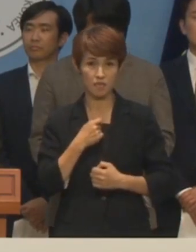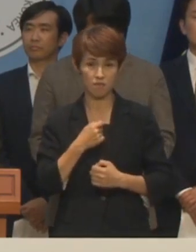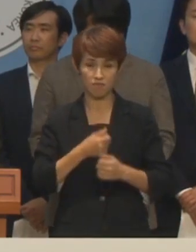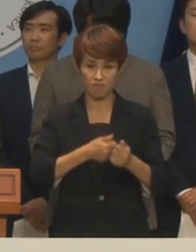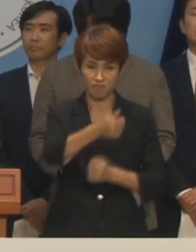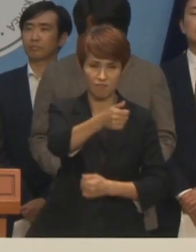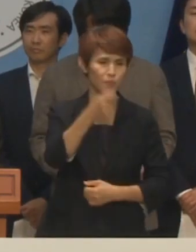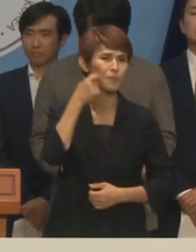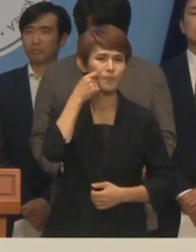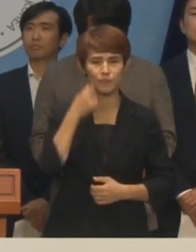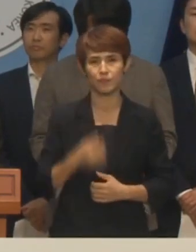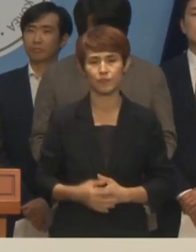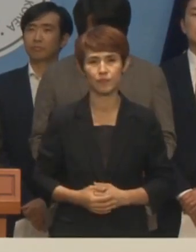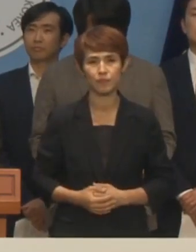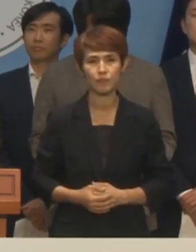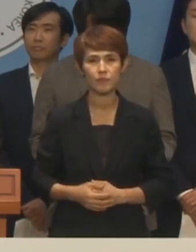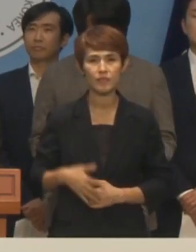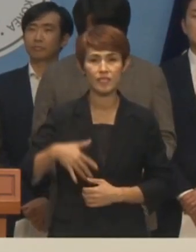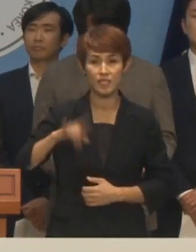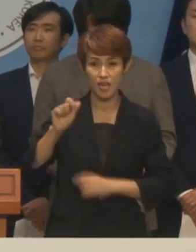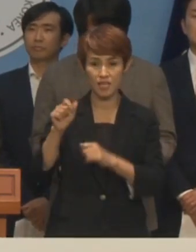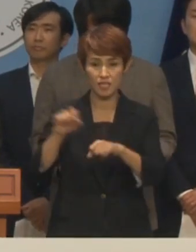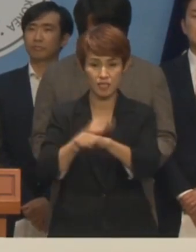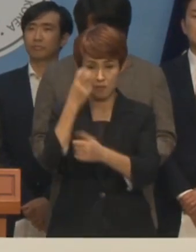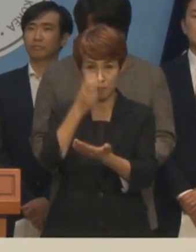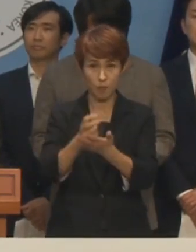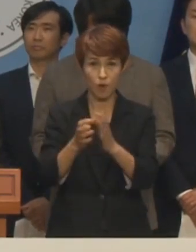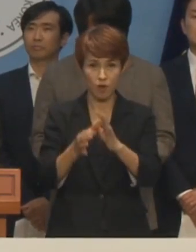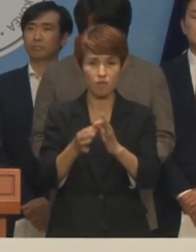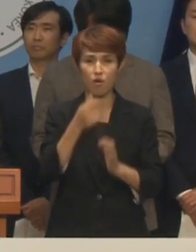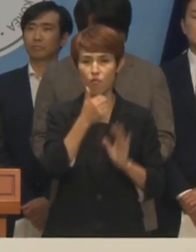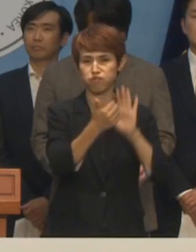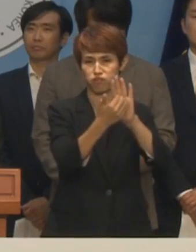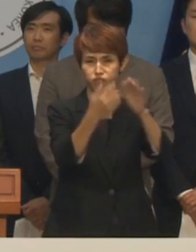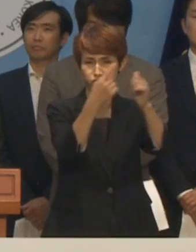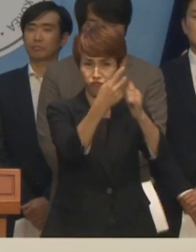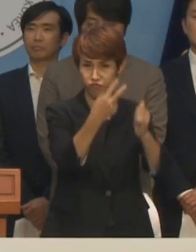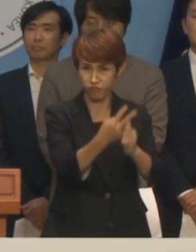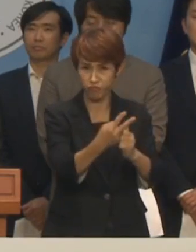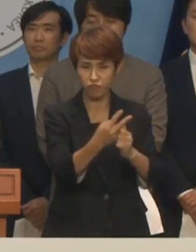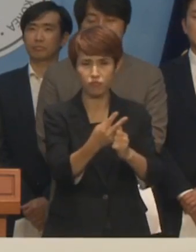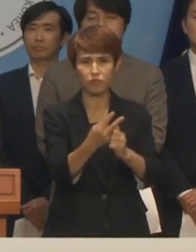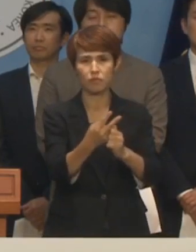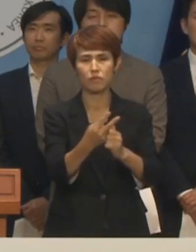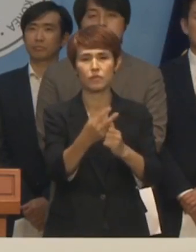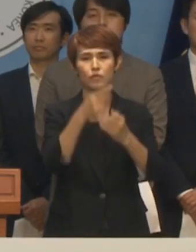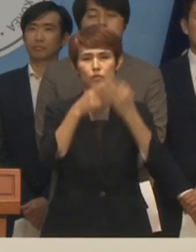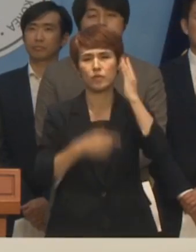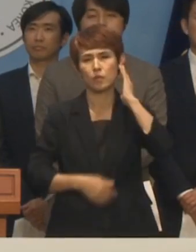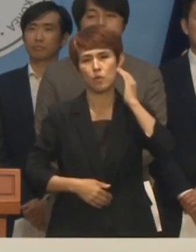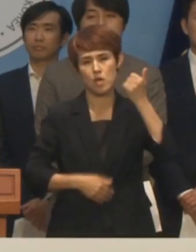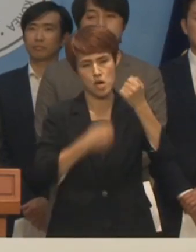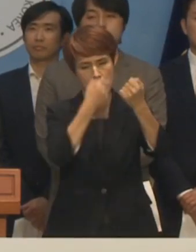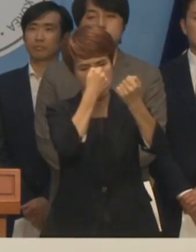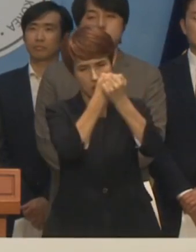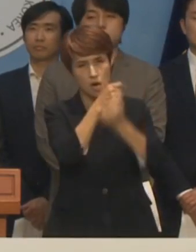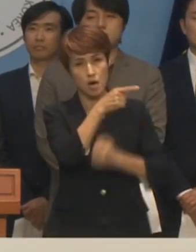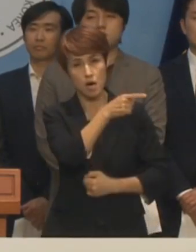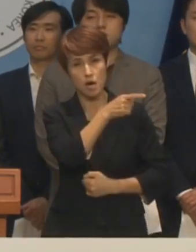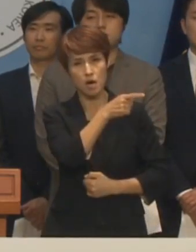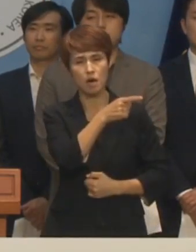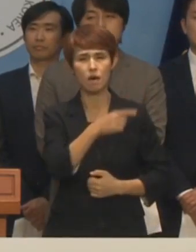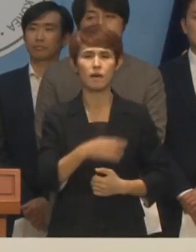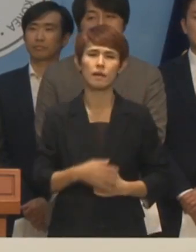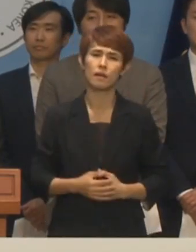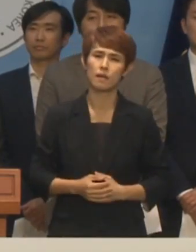없습니다. 최혜병 특검법에 대한 두 번째 거부권 행사와 같은 윤석열 정권의 언어도단적 무도함에 같은 시대를